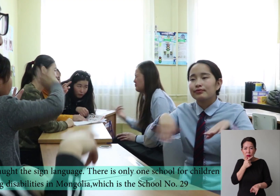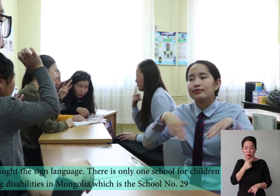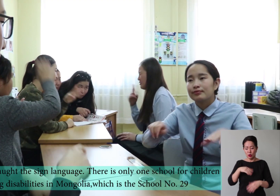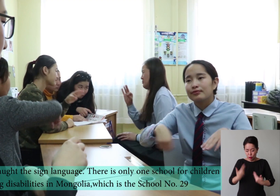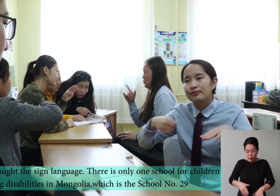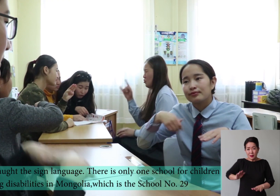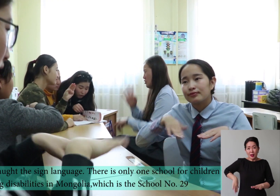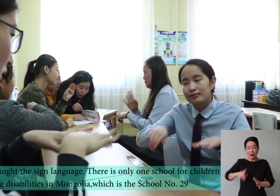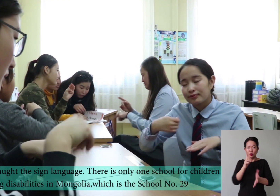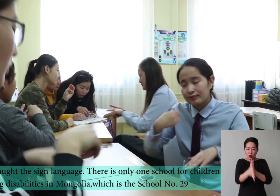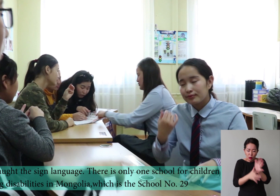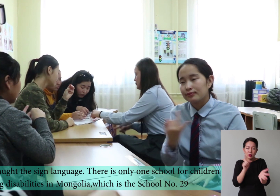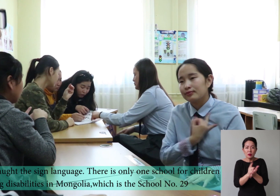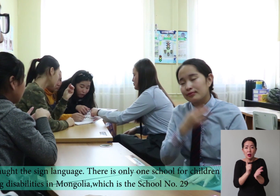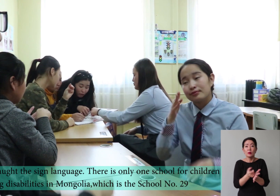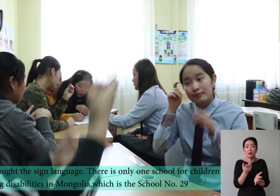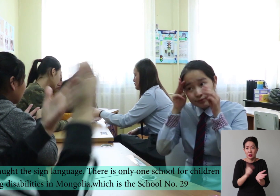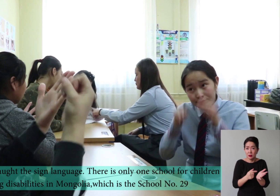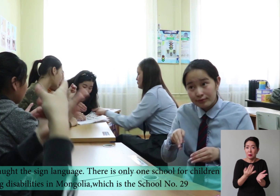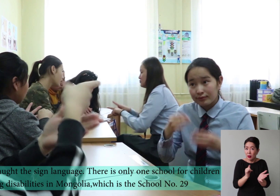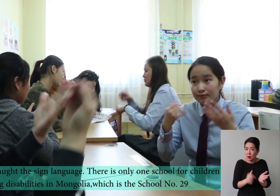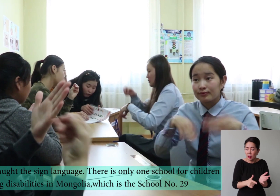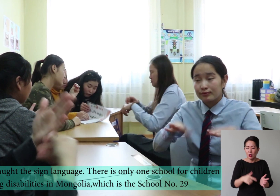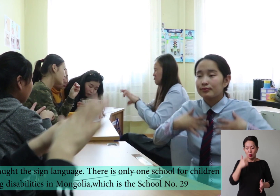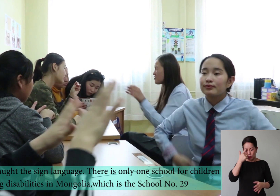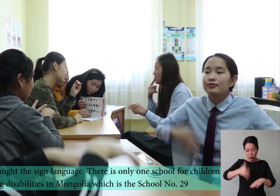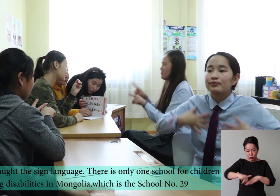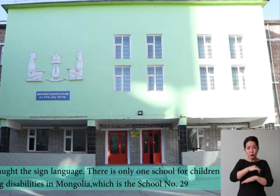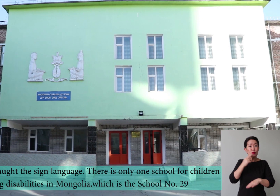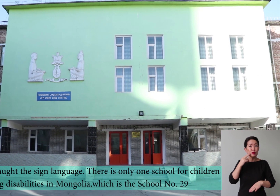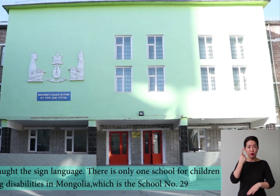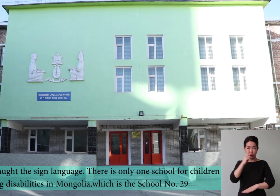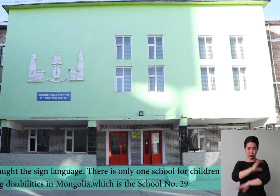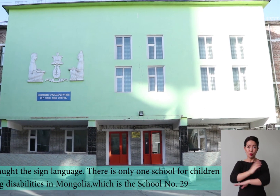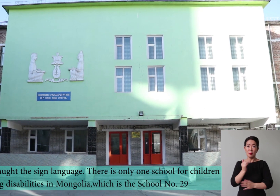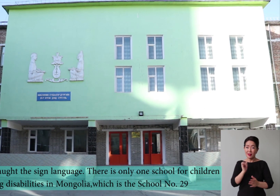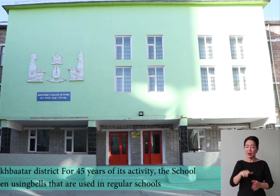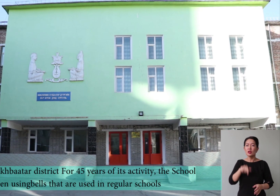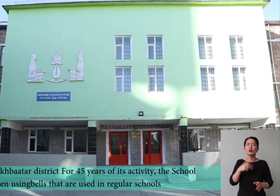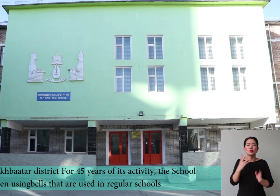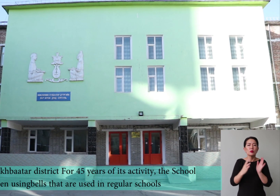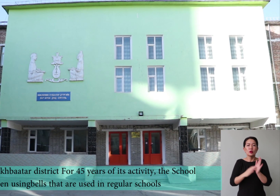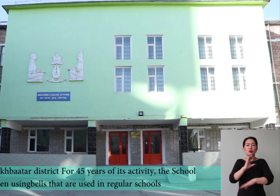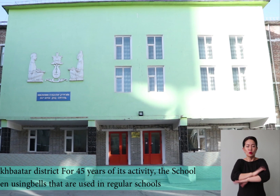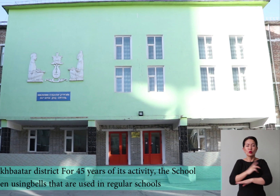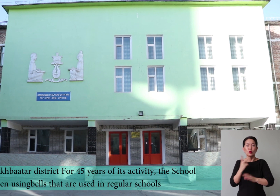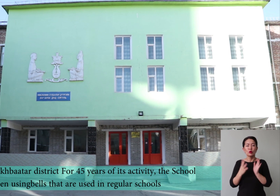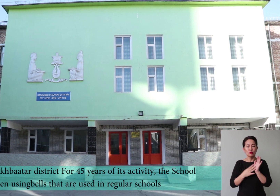заах шаардлагатай болдог. За манай улсад сонсголын бэрхшээлтэй хүүхдийн ганц сургууль байдаг нь Цөхбаатар дүүргийн 29-р сургууль юм а.